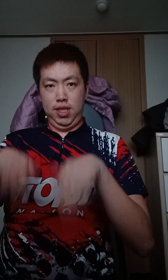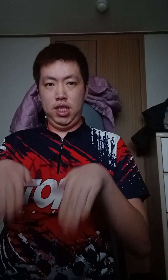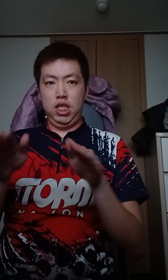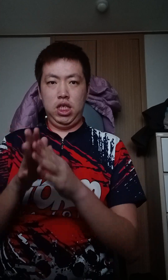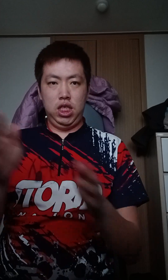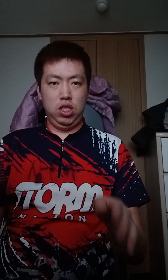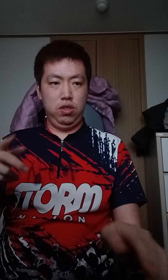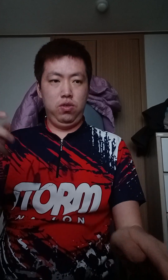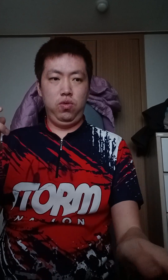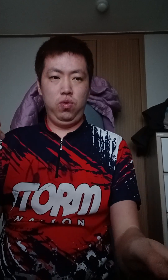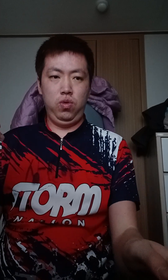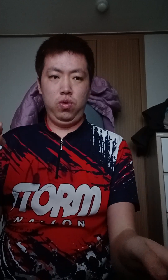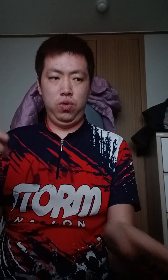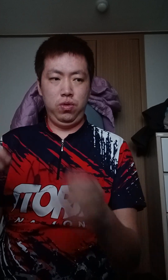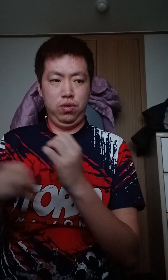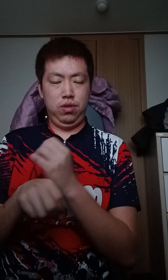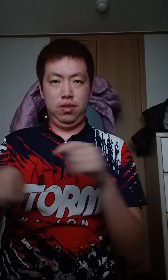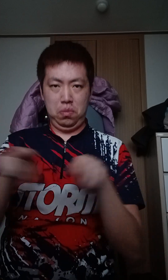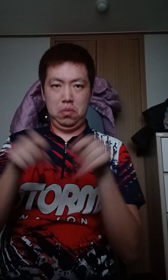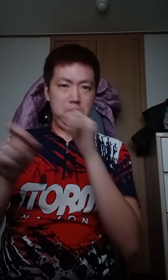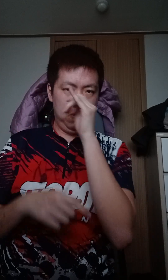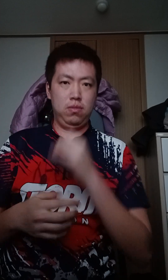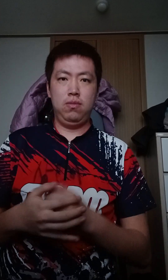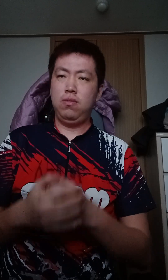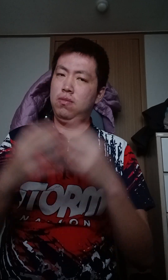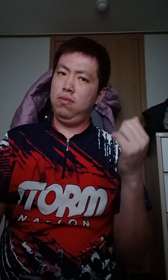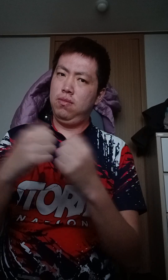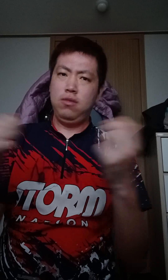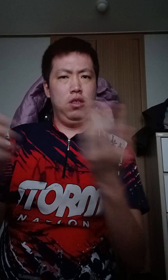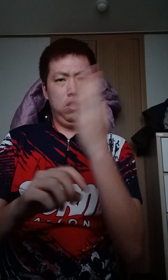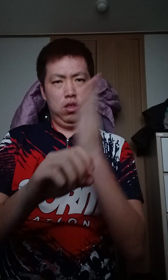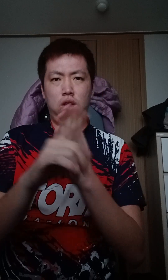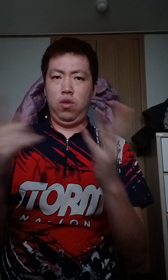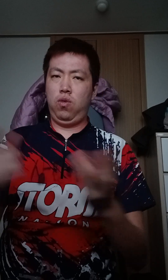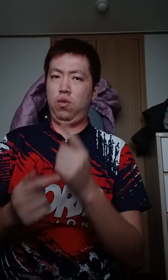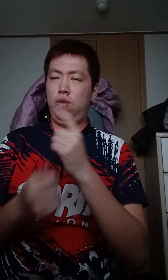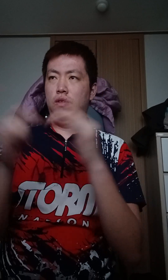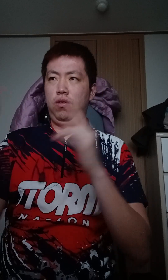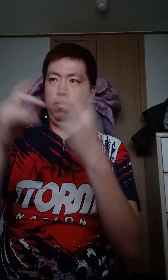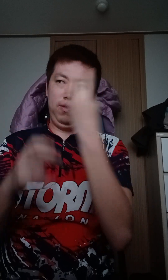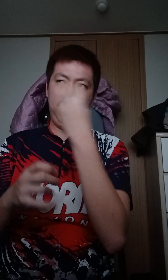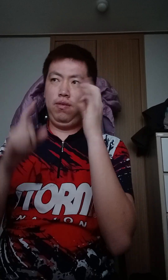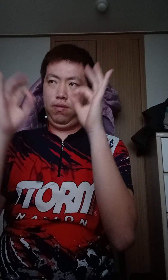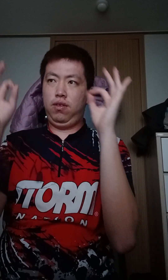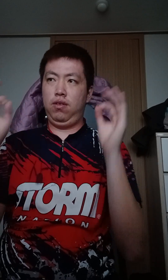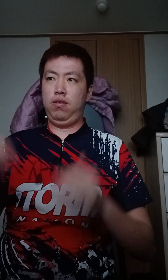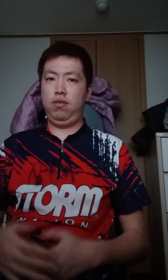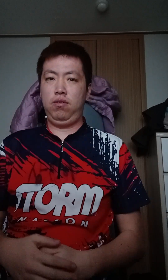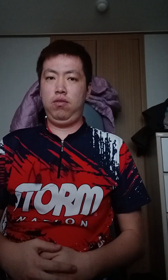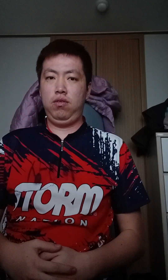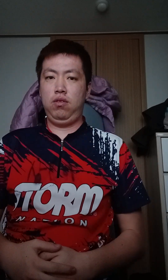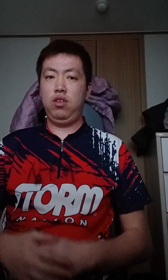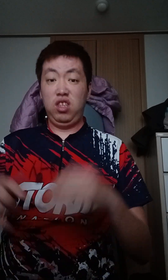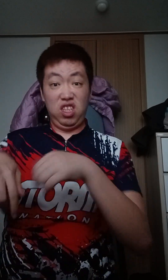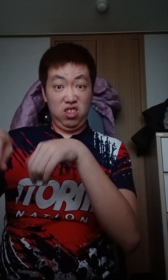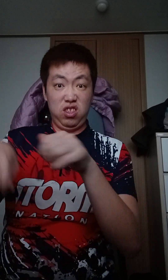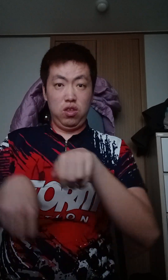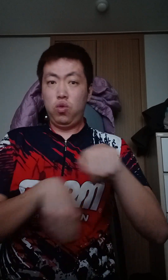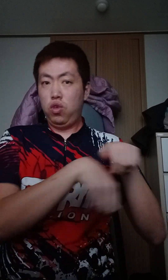인솔을 돕는 보육교사도 함께 있었지만 사고를 막지는 못한 것으로 조사됐습니다. 기사가 내려갖고 그